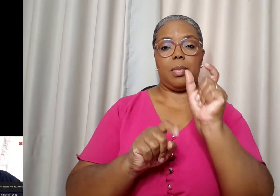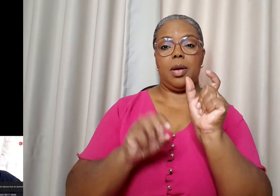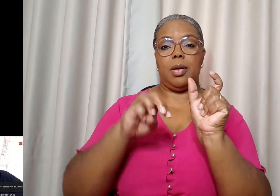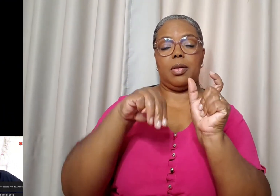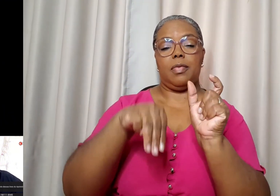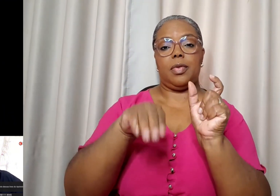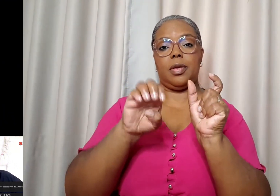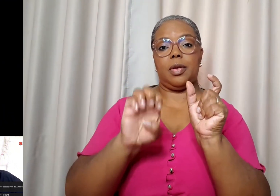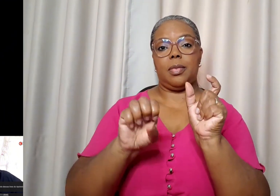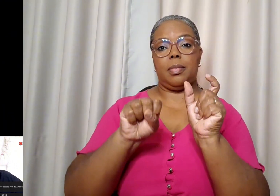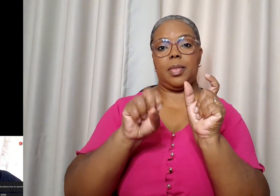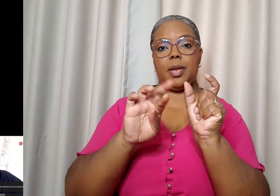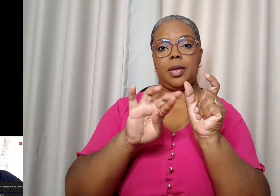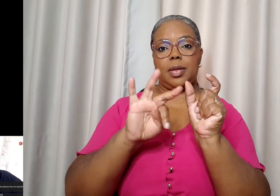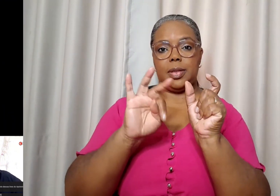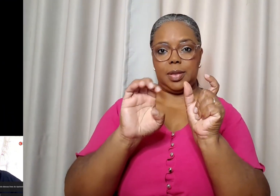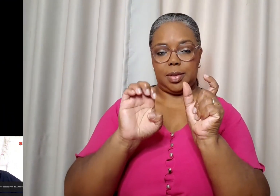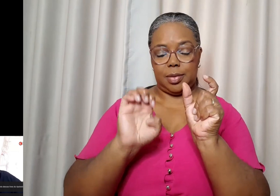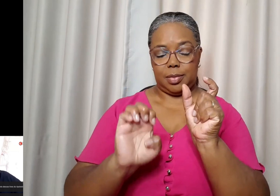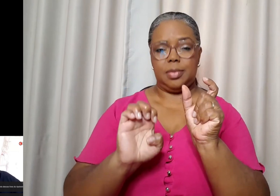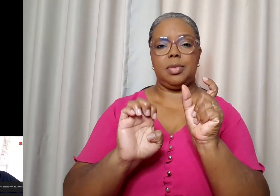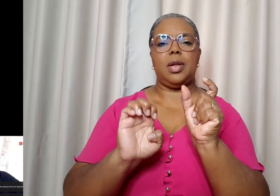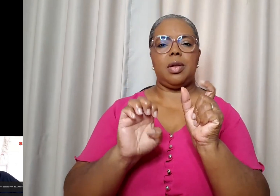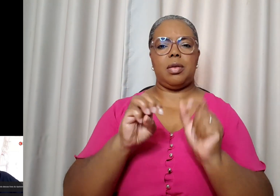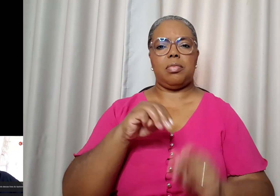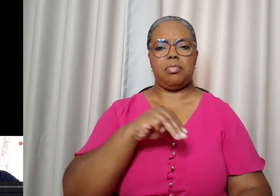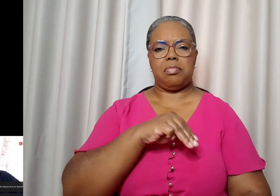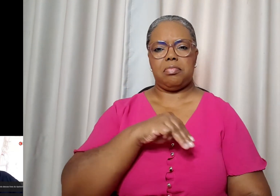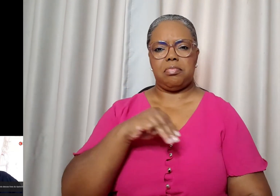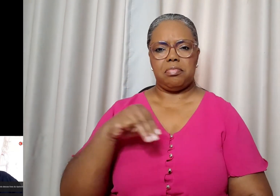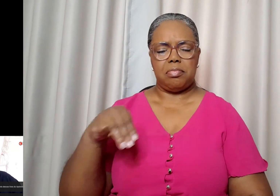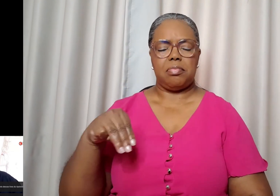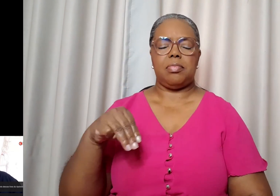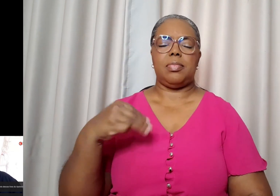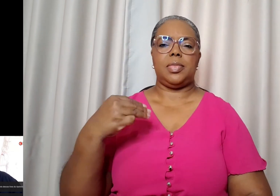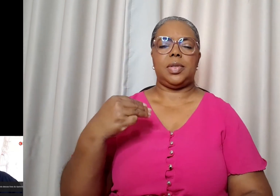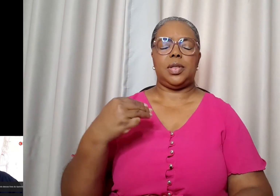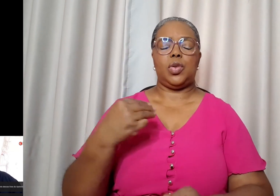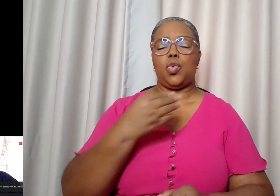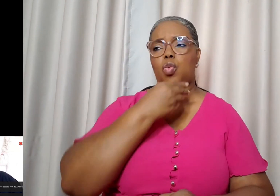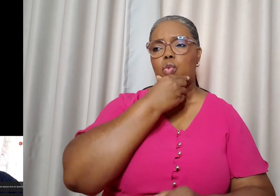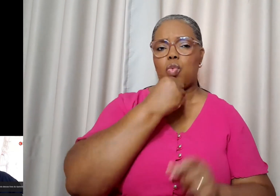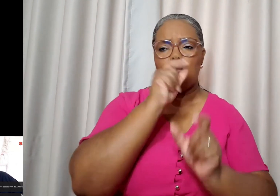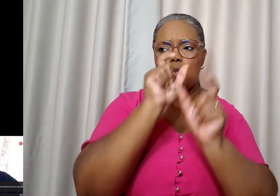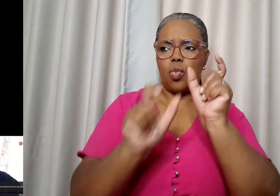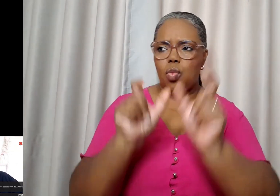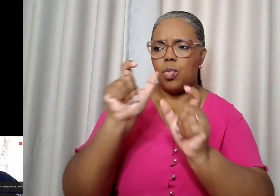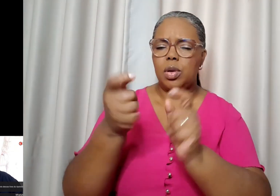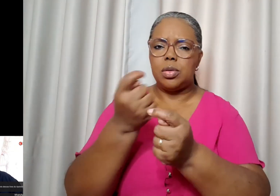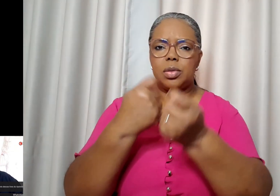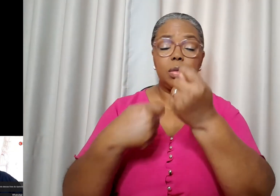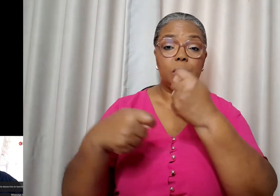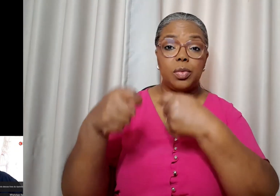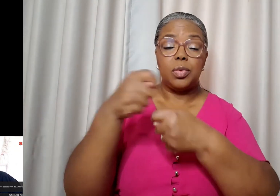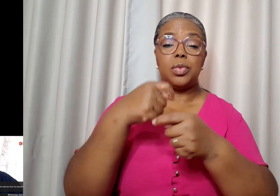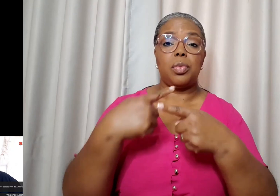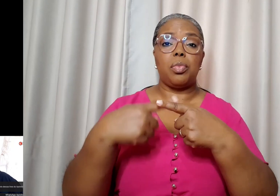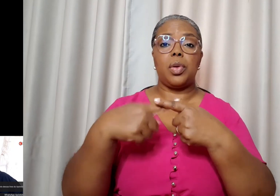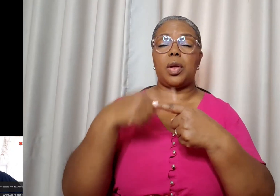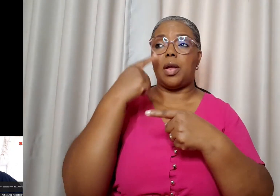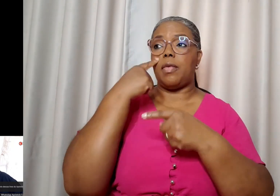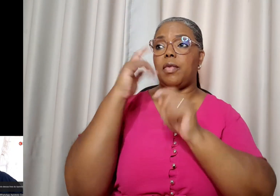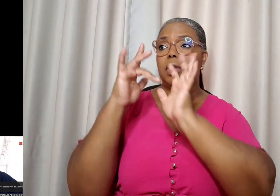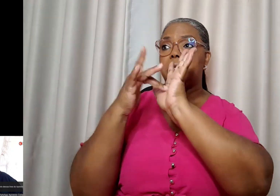Nós perdemos a palavra de homens de negócio. Porque a visão que a gente tem de Jesus é apenas de um